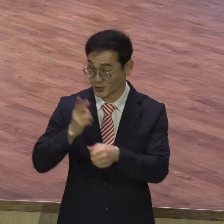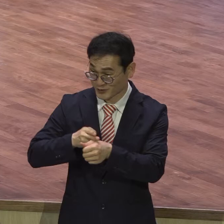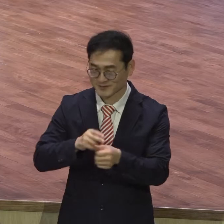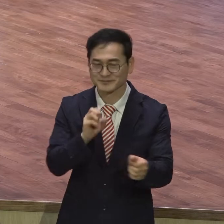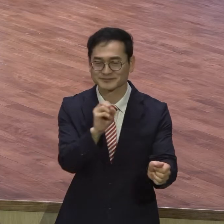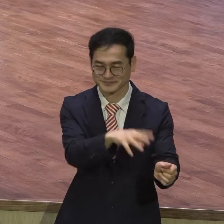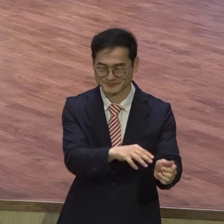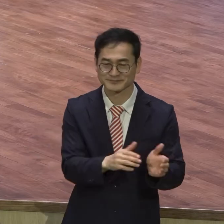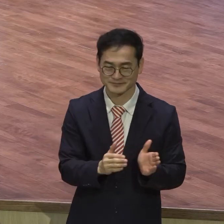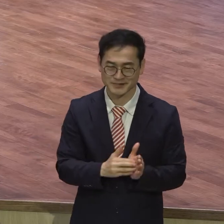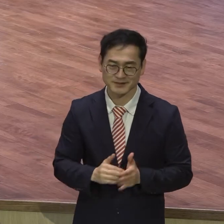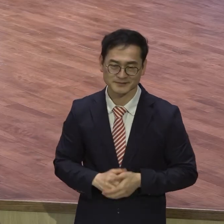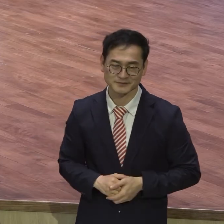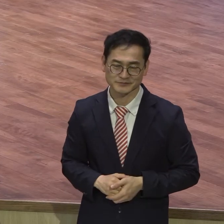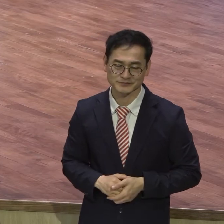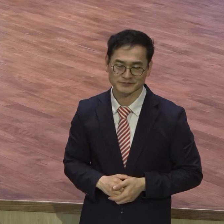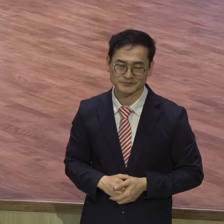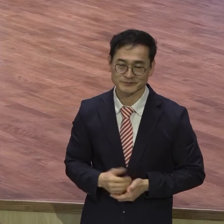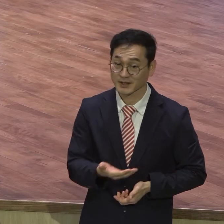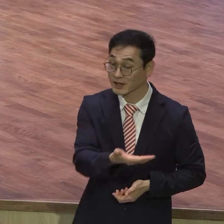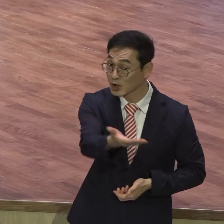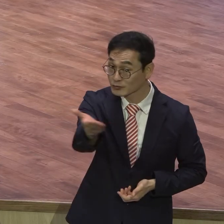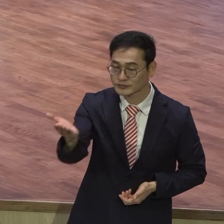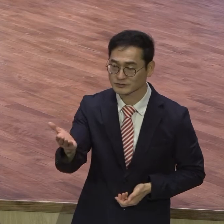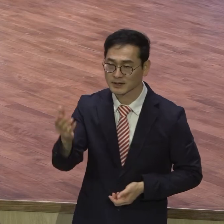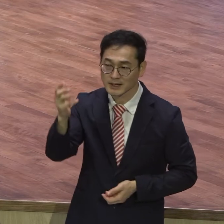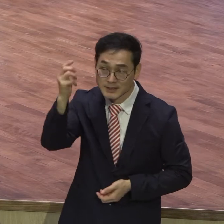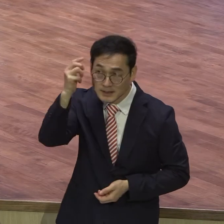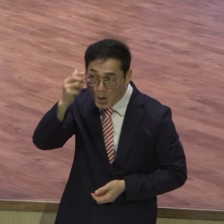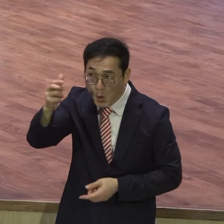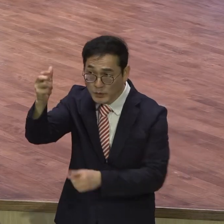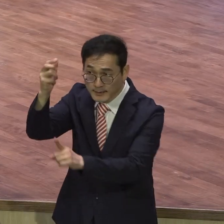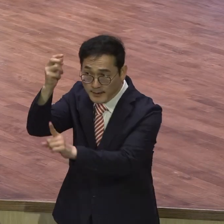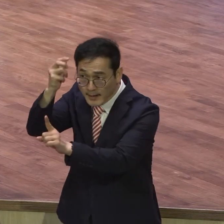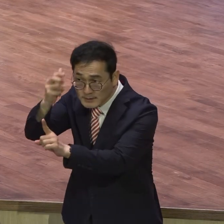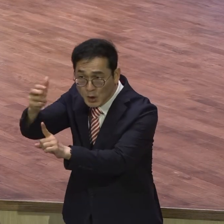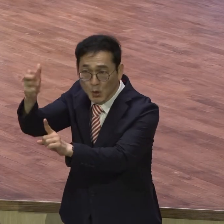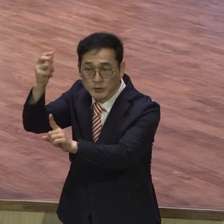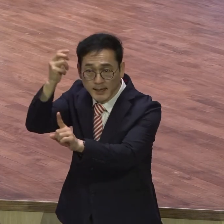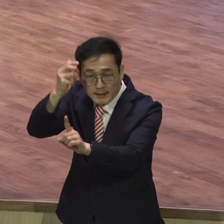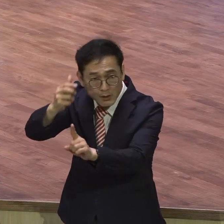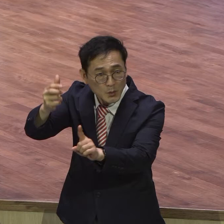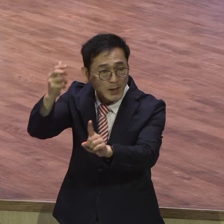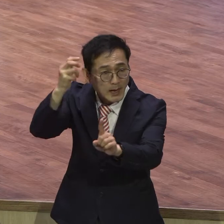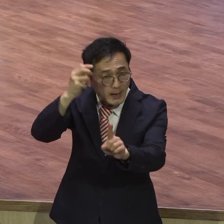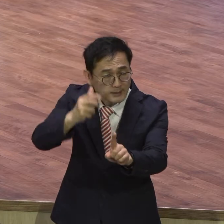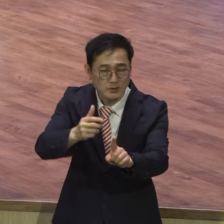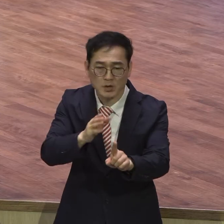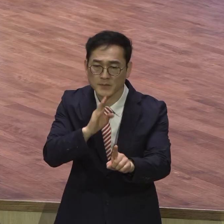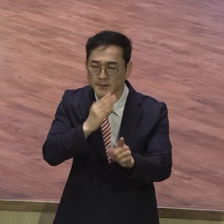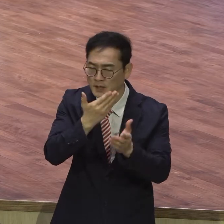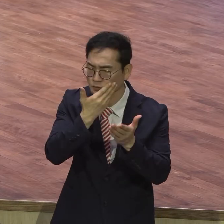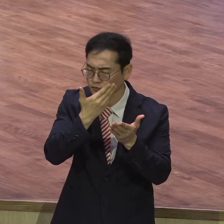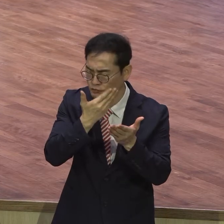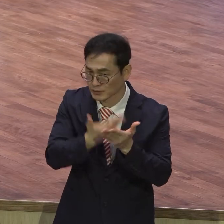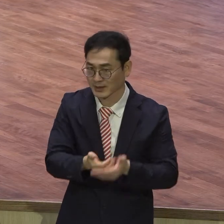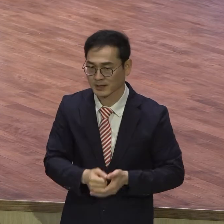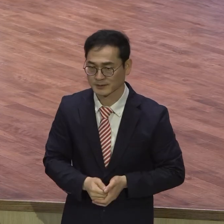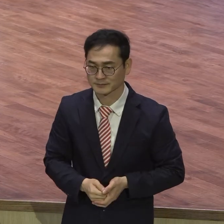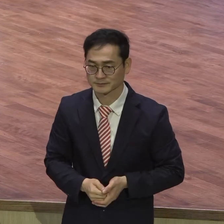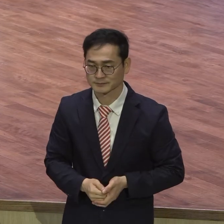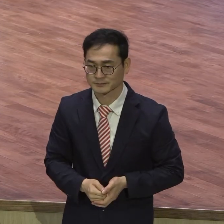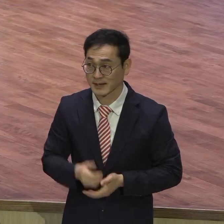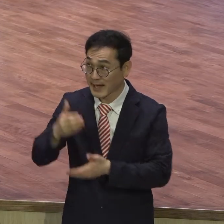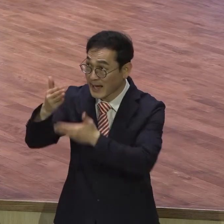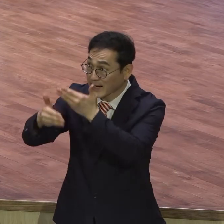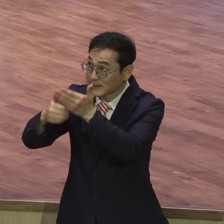한 영혼의 소중함을 늘 기억하시기 바랍니다 구원받은 하나님의